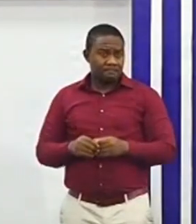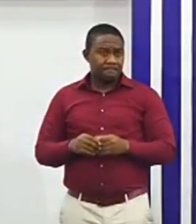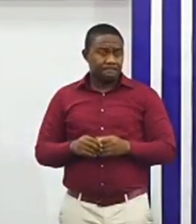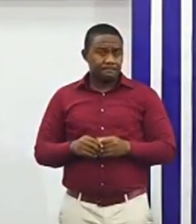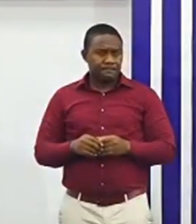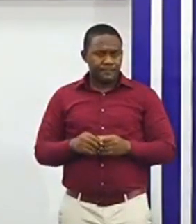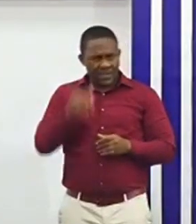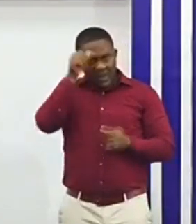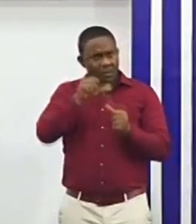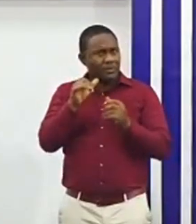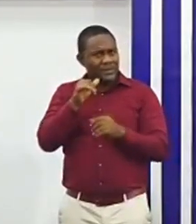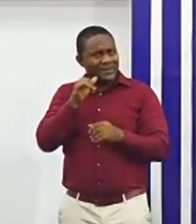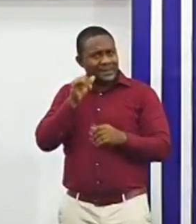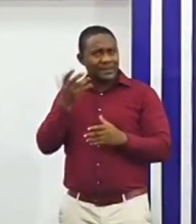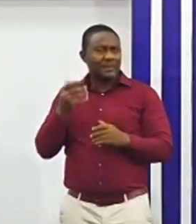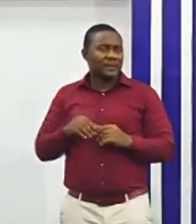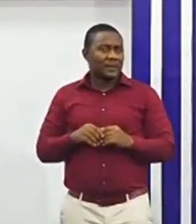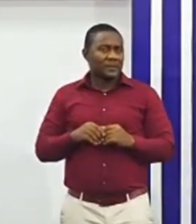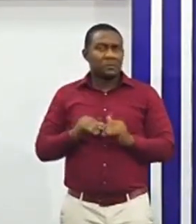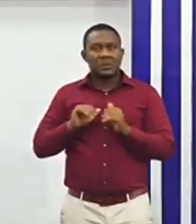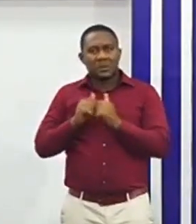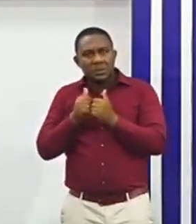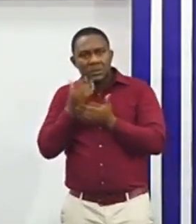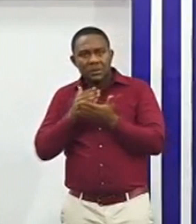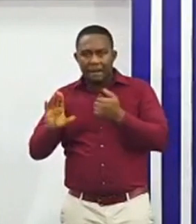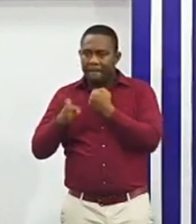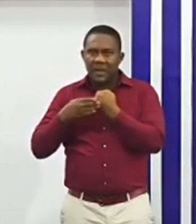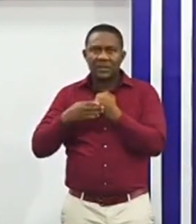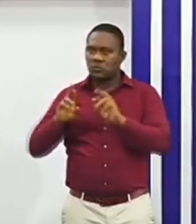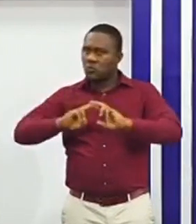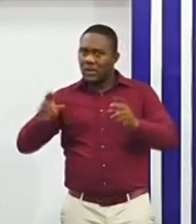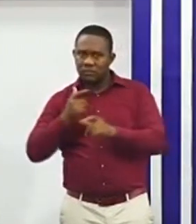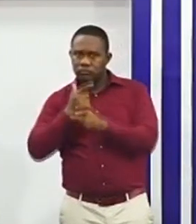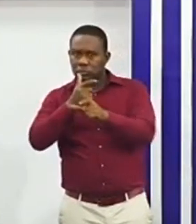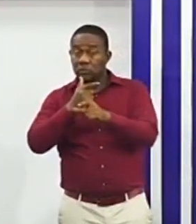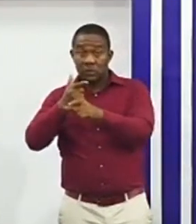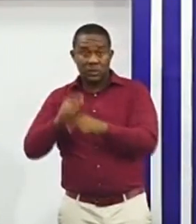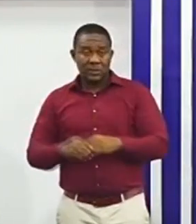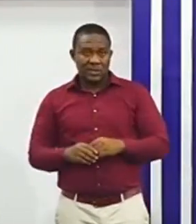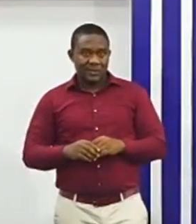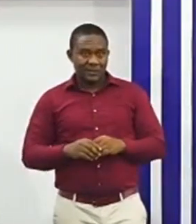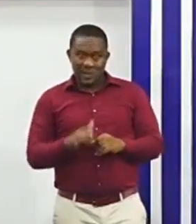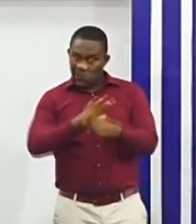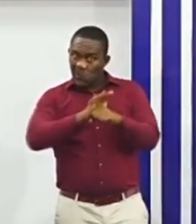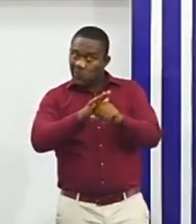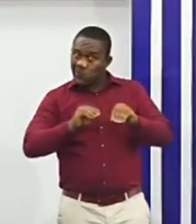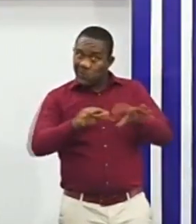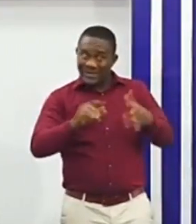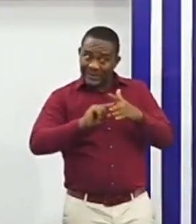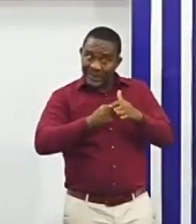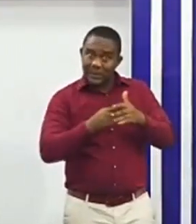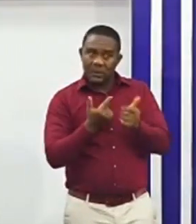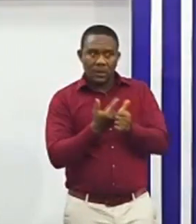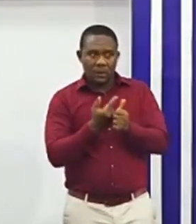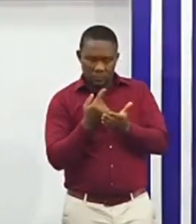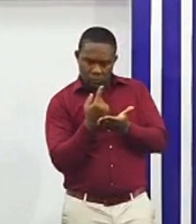te de a yele nga kwa o ya asame anga Eric Nana Nipa o kuma ni vuo ina che azuko ni